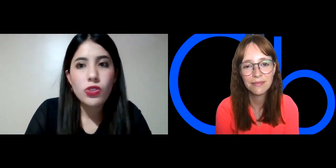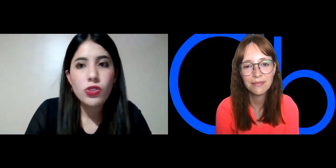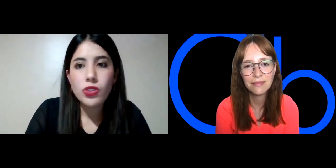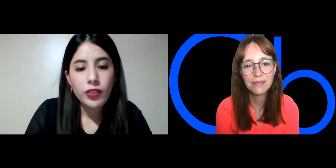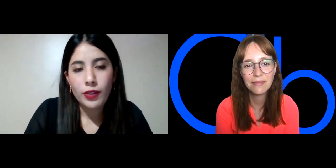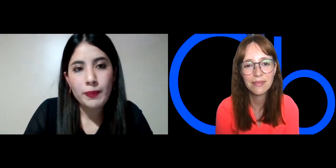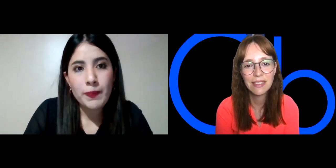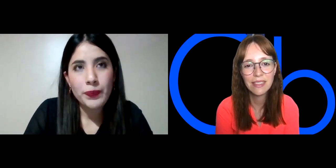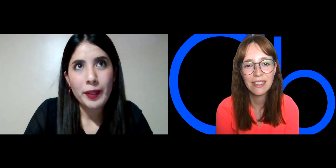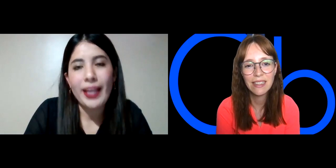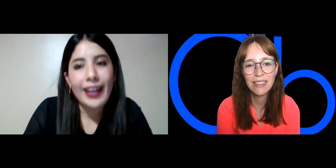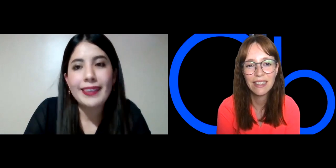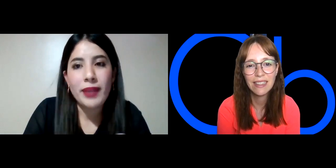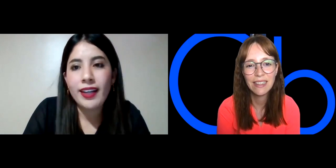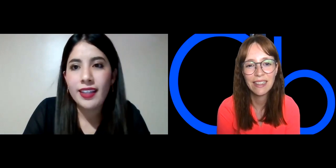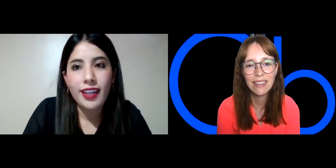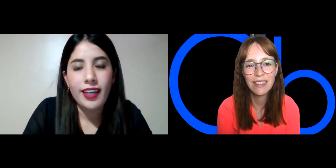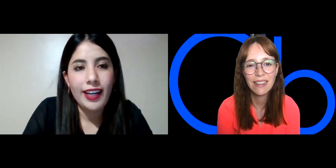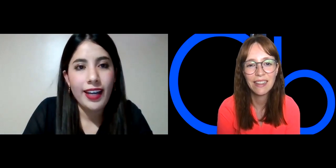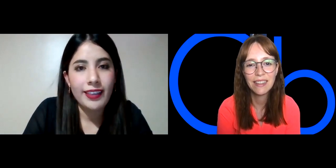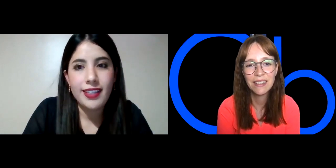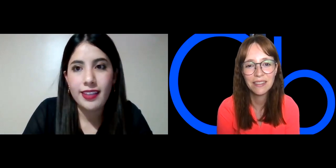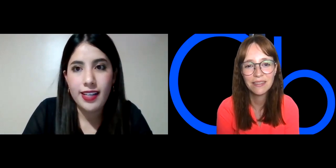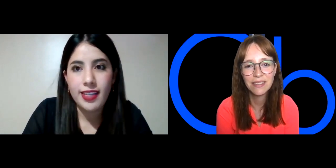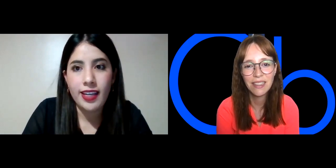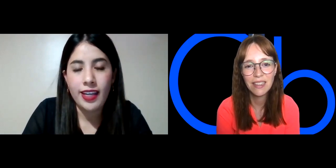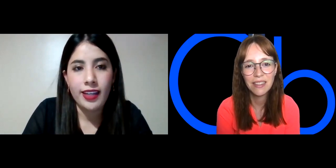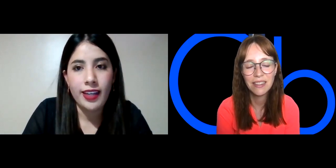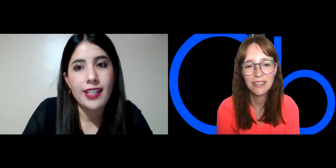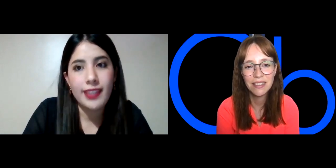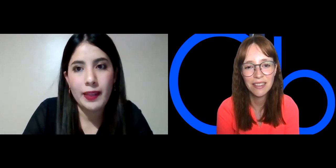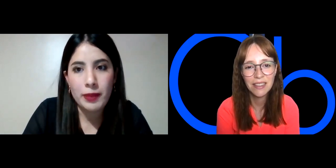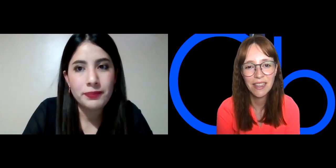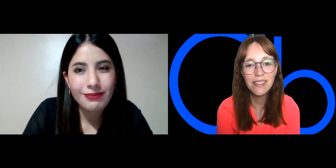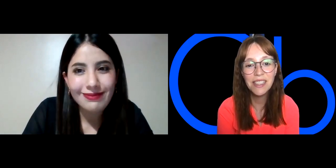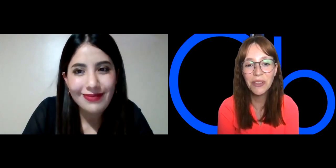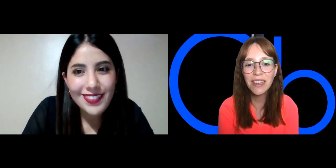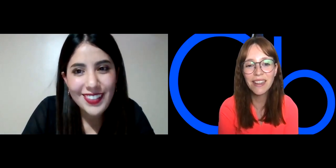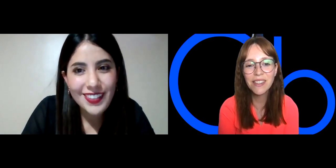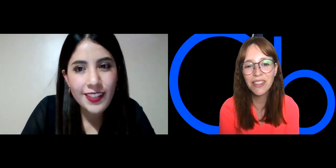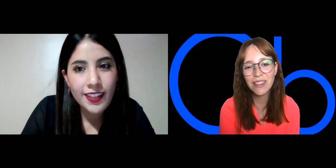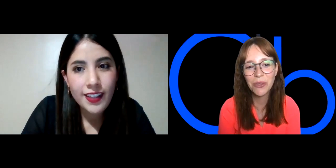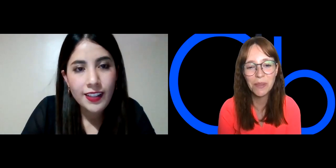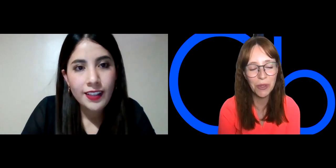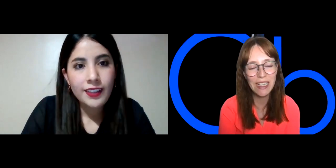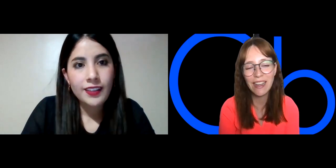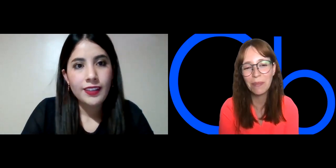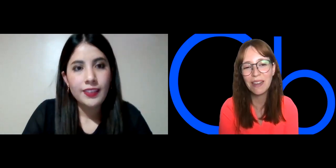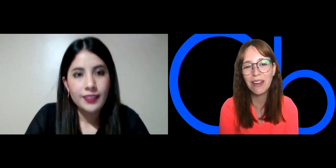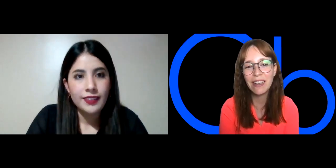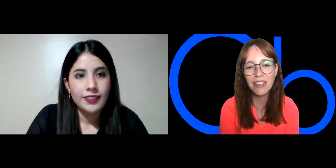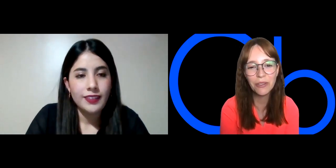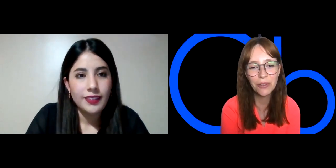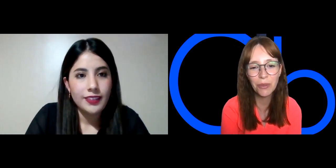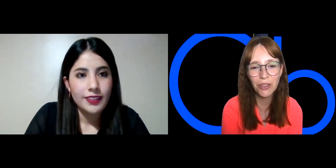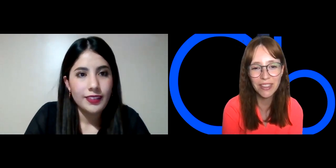gusto, me encanta que la gente se interese en este tema. Sí, yo agradezco que tu disponibilidad para